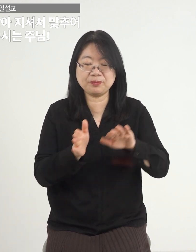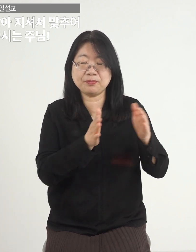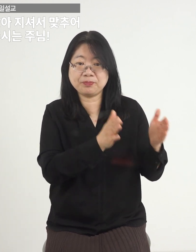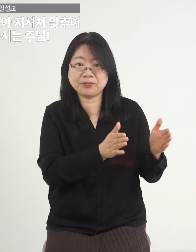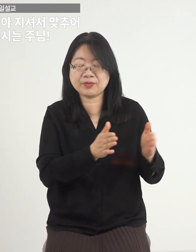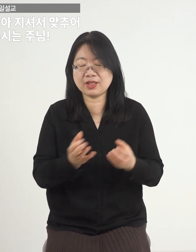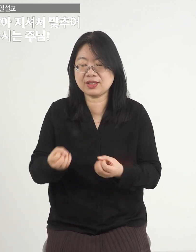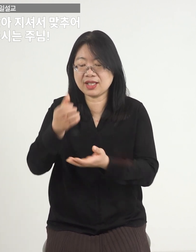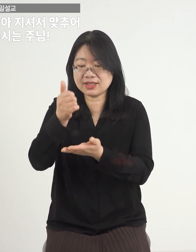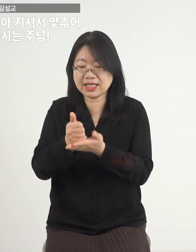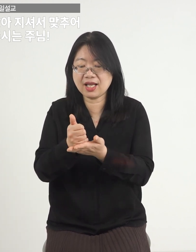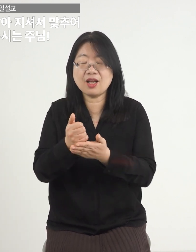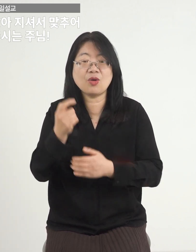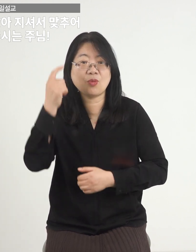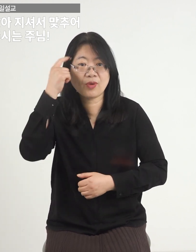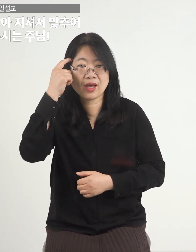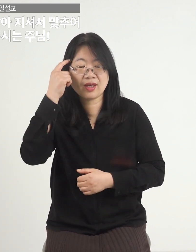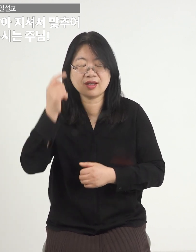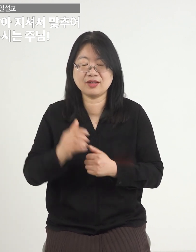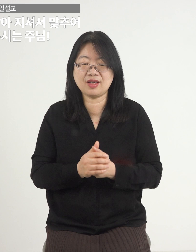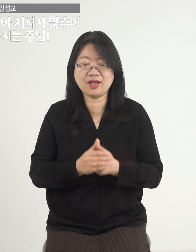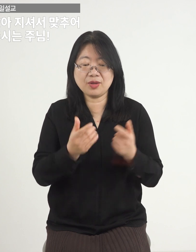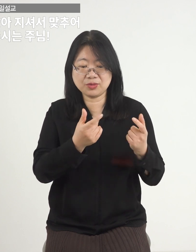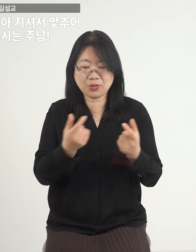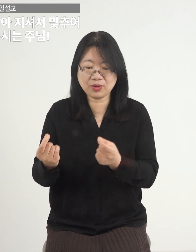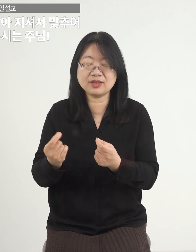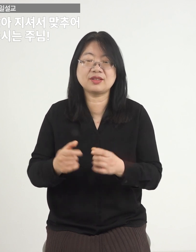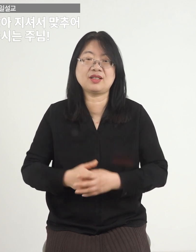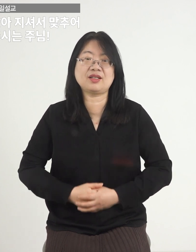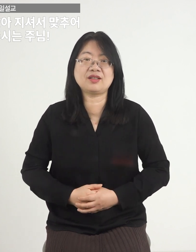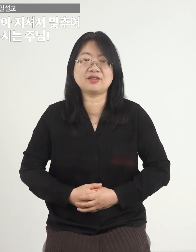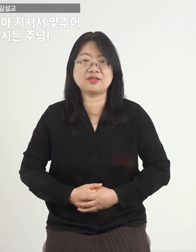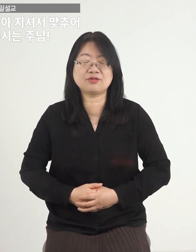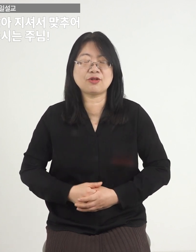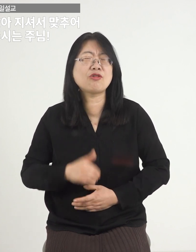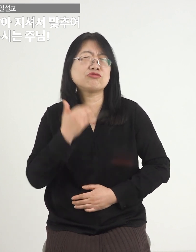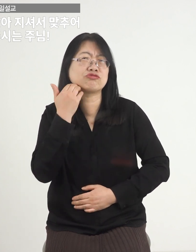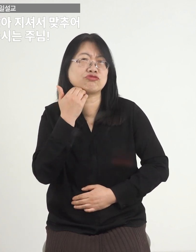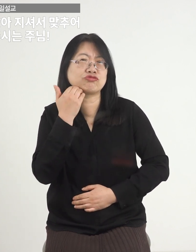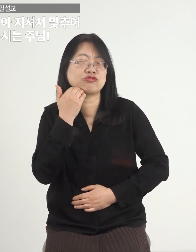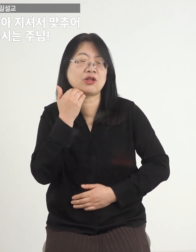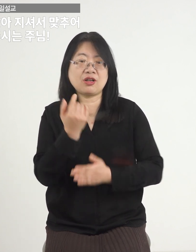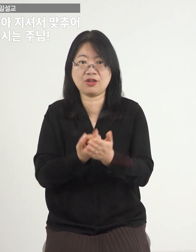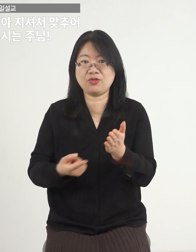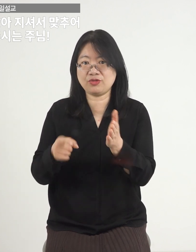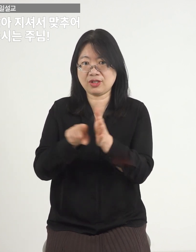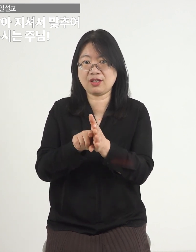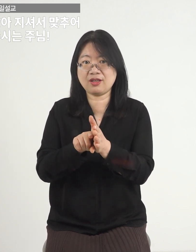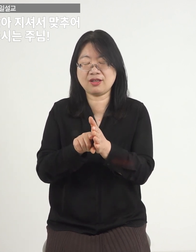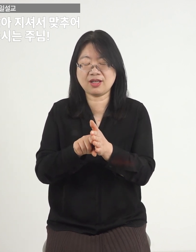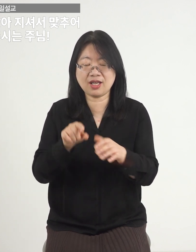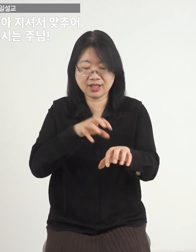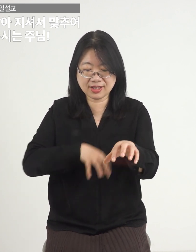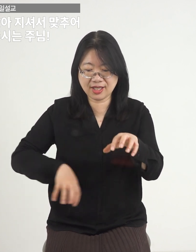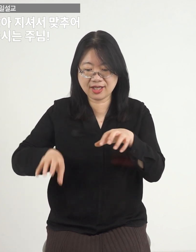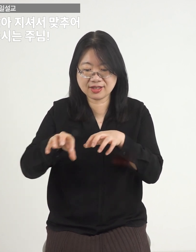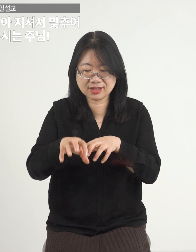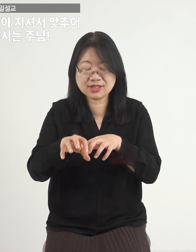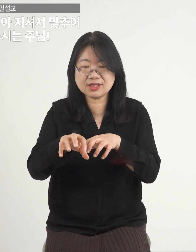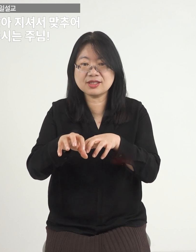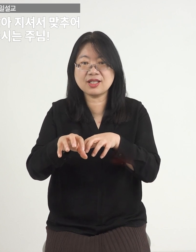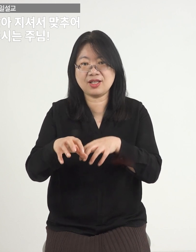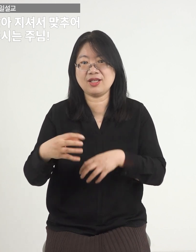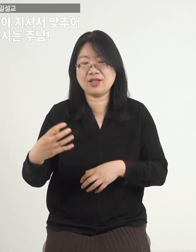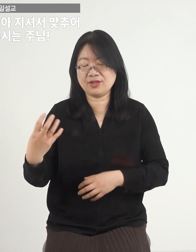존재합니까? 똑같은 공통점을 갖고 있습니다. 누군가를 위해서 대신